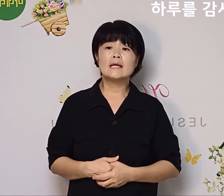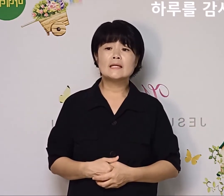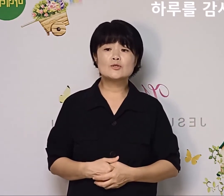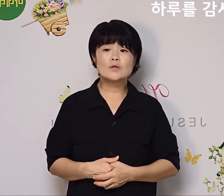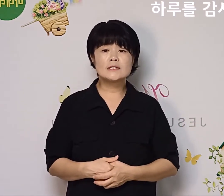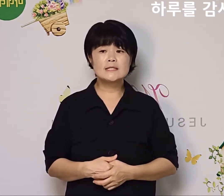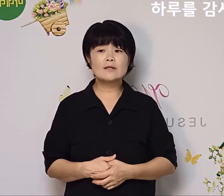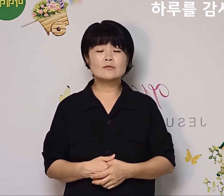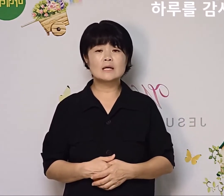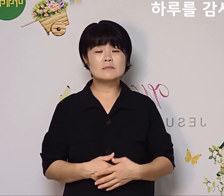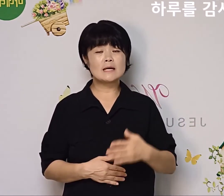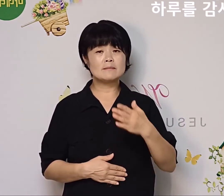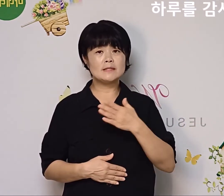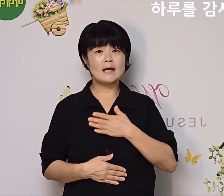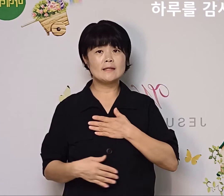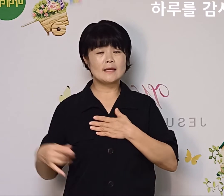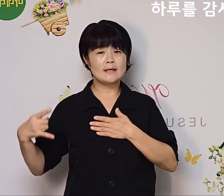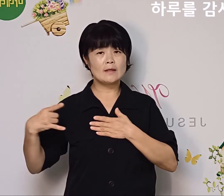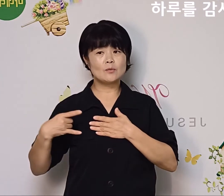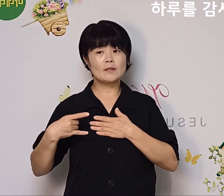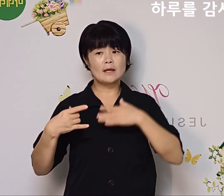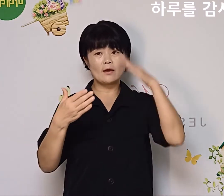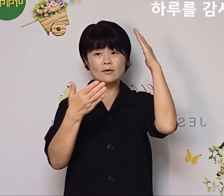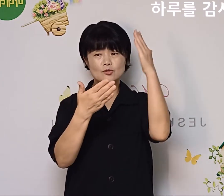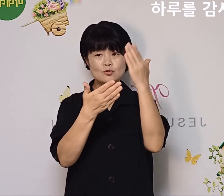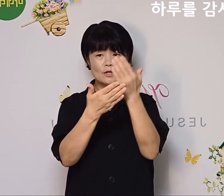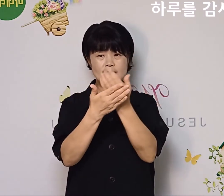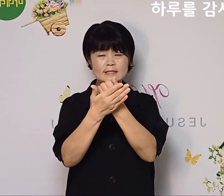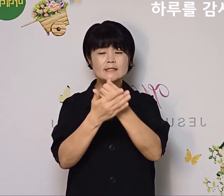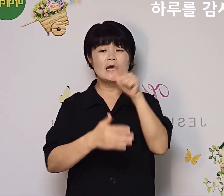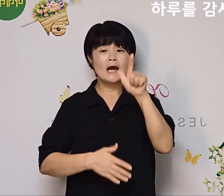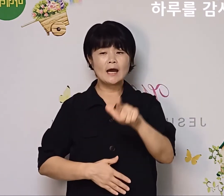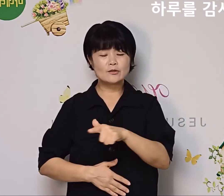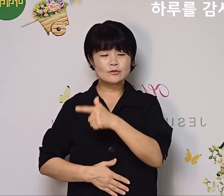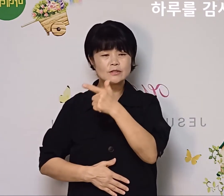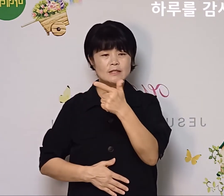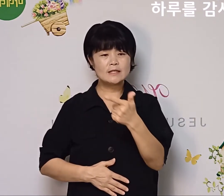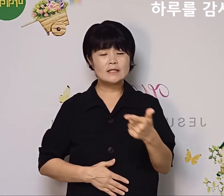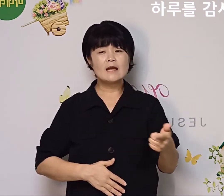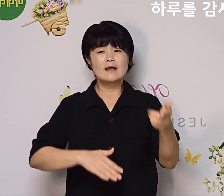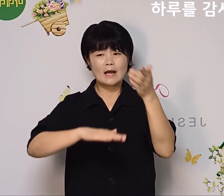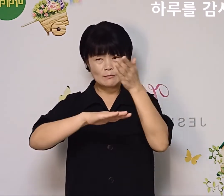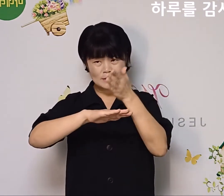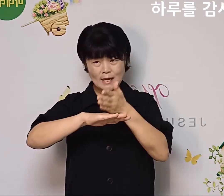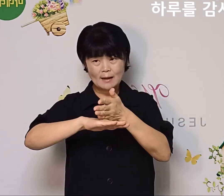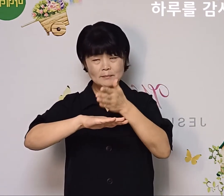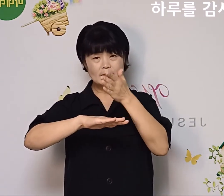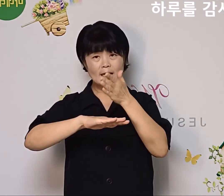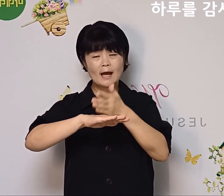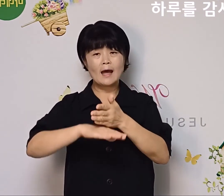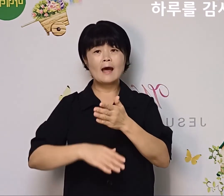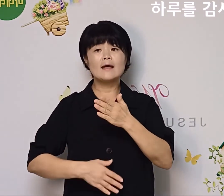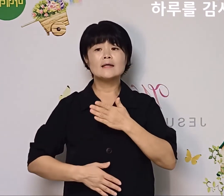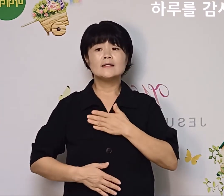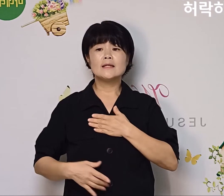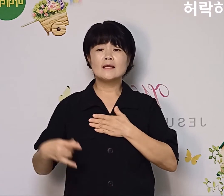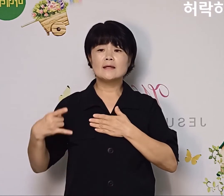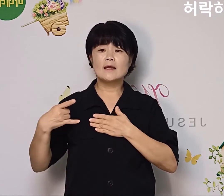내게 주어진 하루를 감사합니다. 내게 똑같아요. 주어진 하루를 감사합니다.